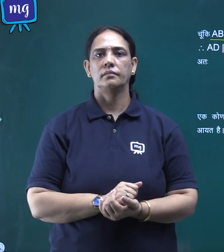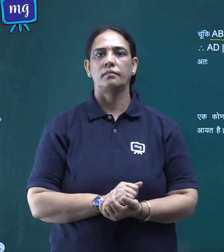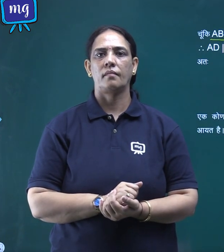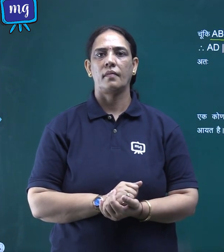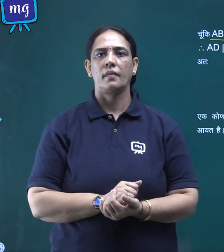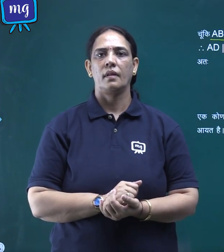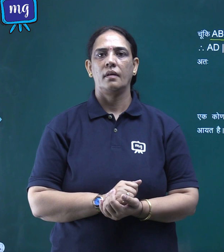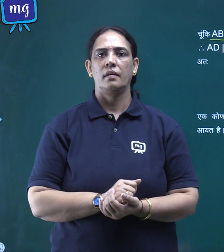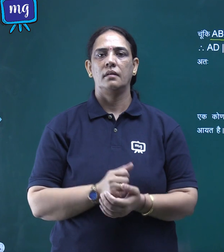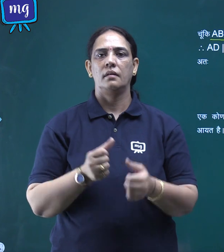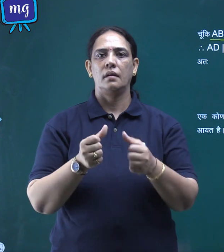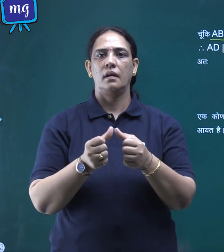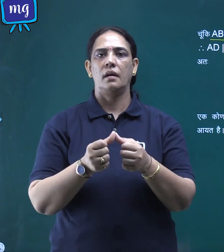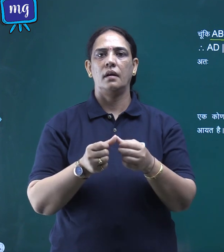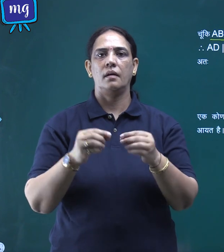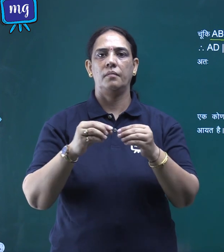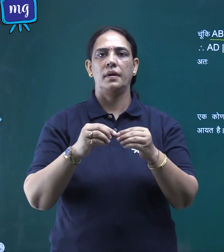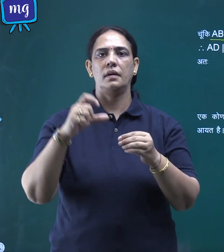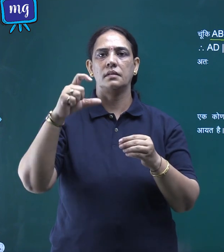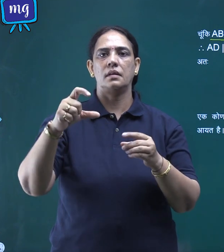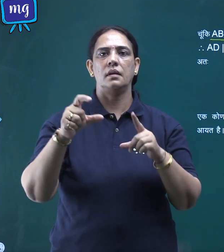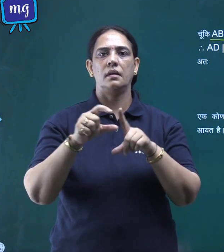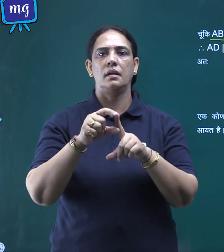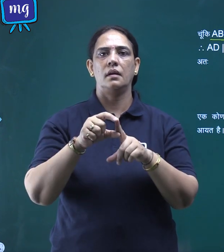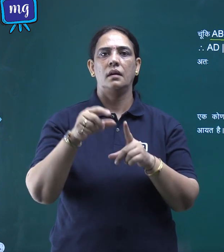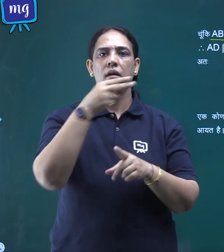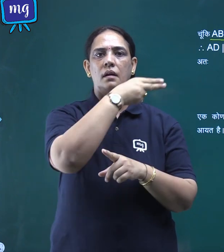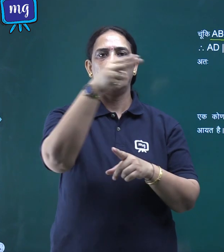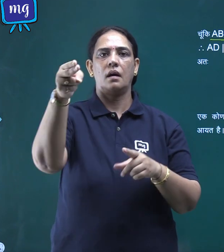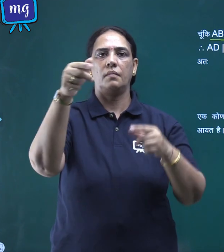ए बी सी डी एक समांतर चतुर्भुज है,